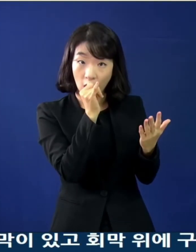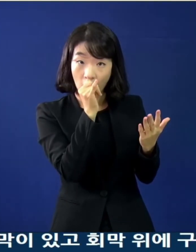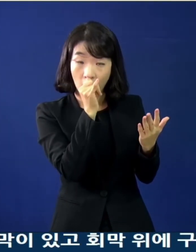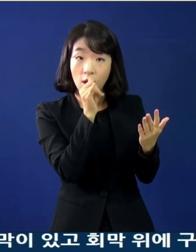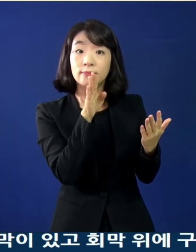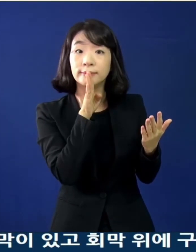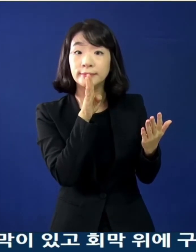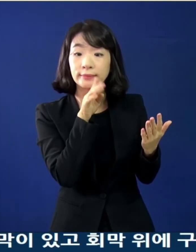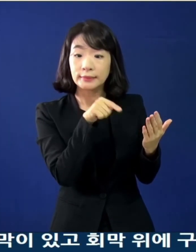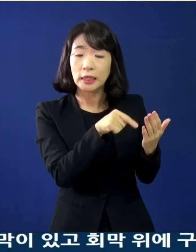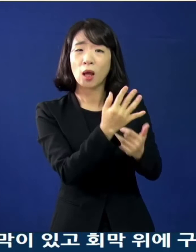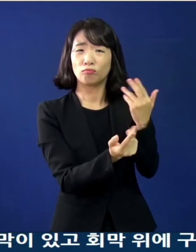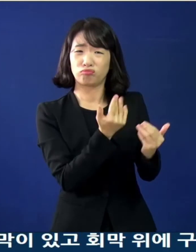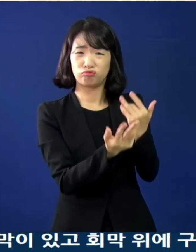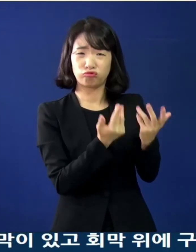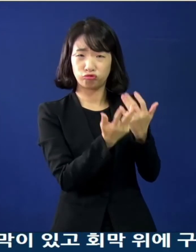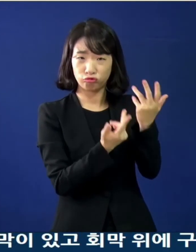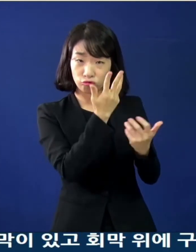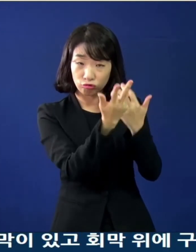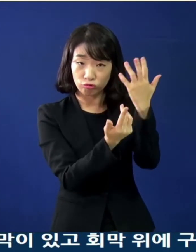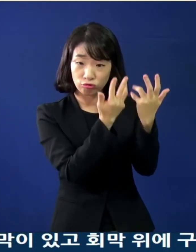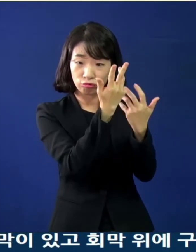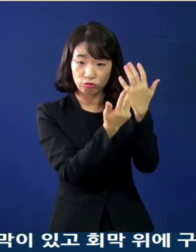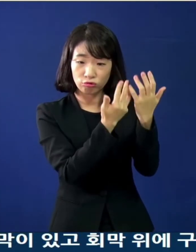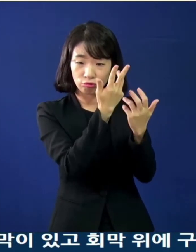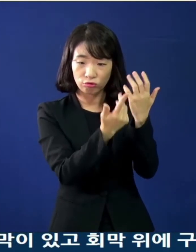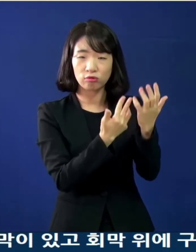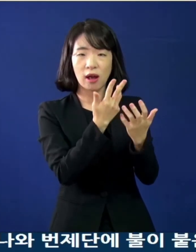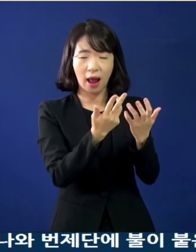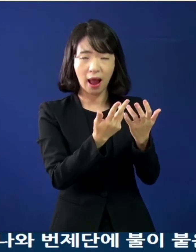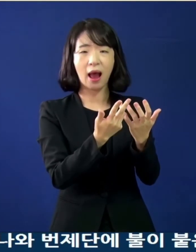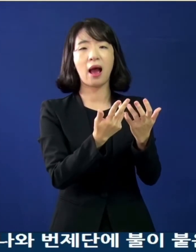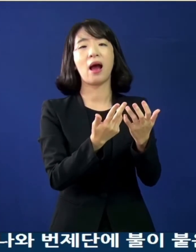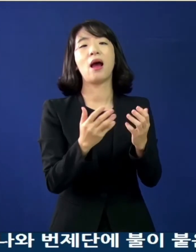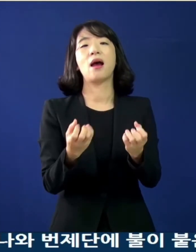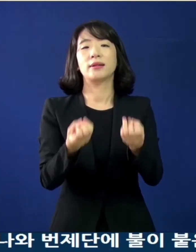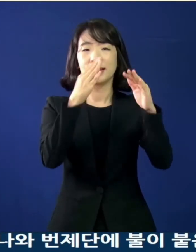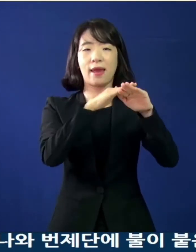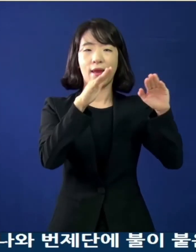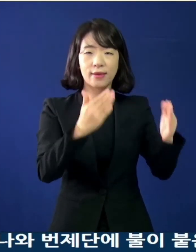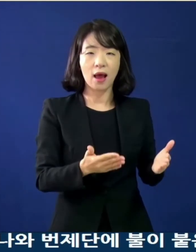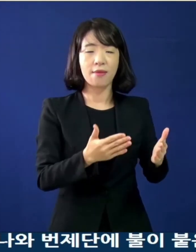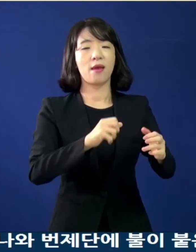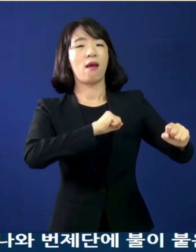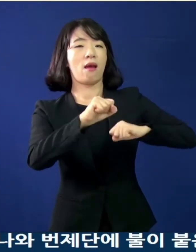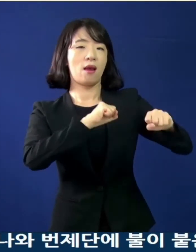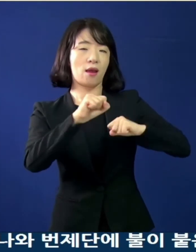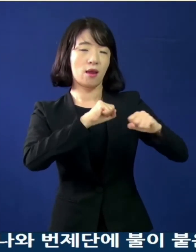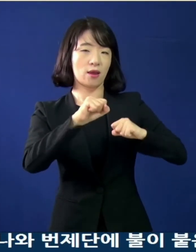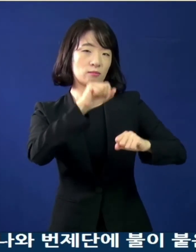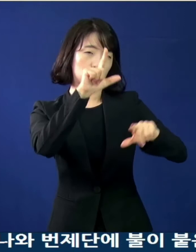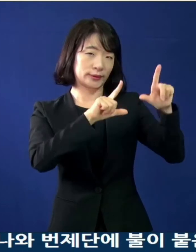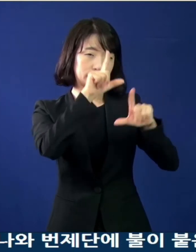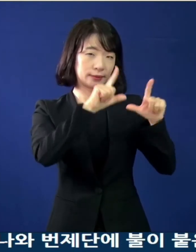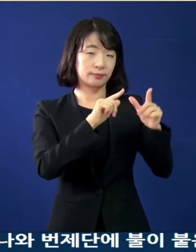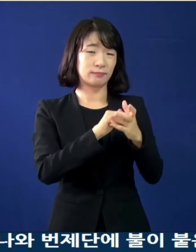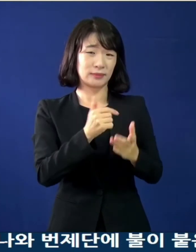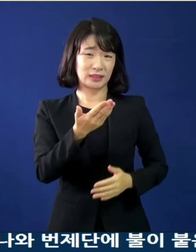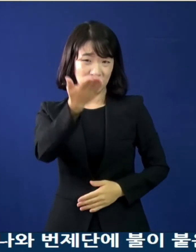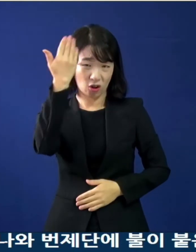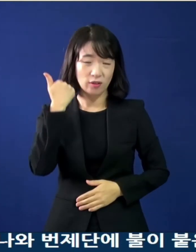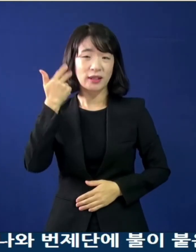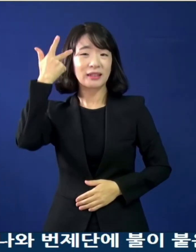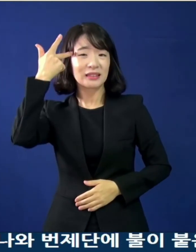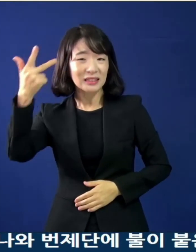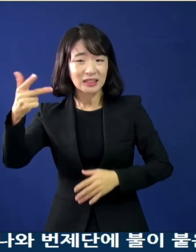이 불이 붙음으로 제단 작동식이 시작이 된 겁니다. 그 전까지는 인간이 7일